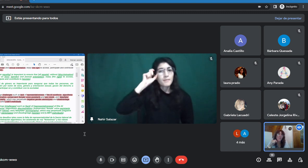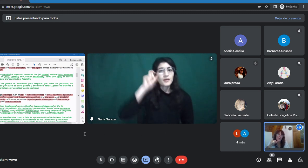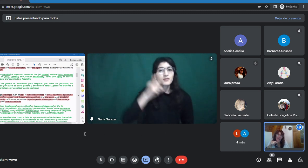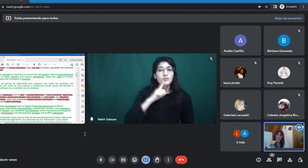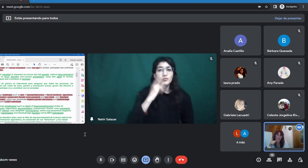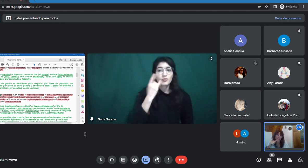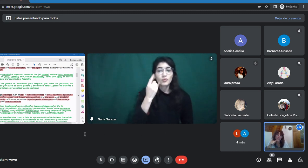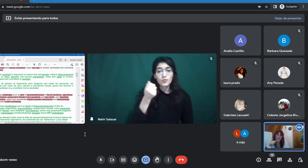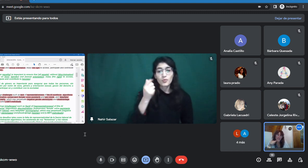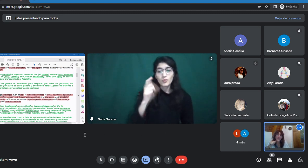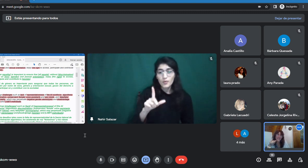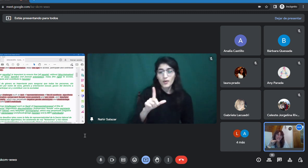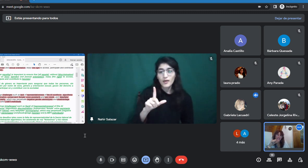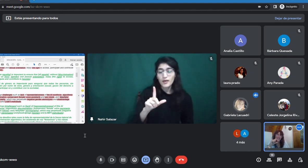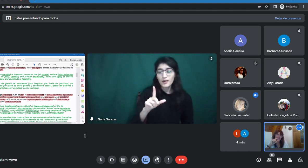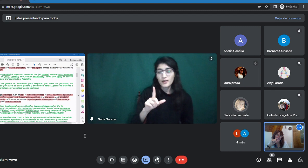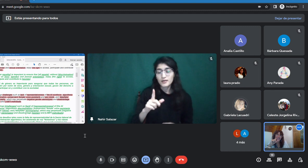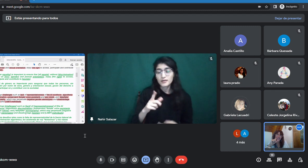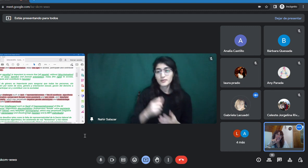como verbo.